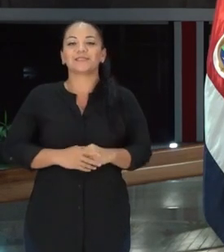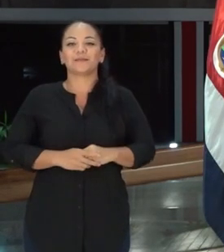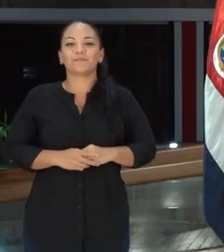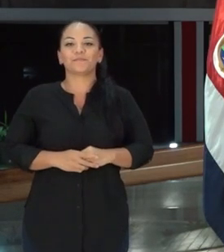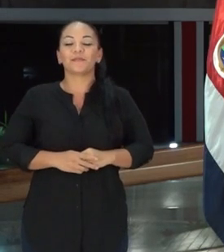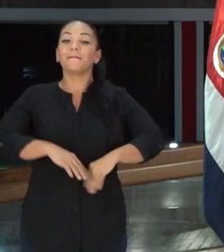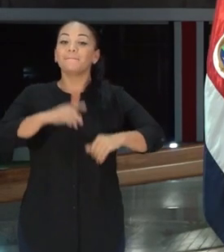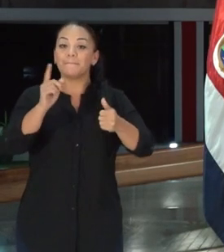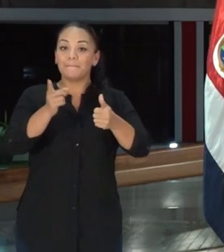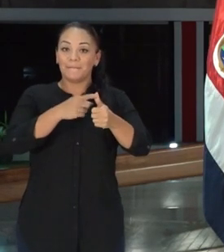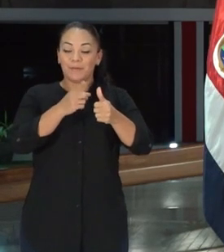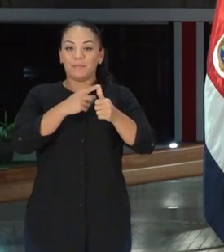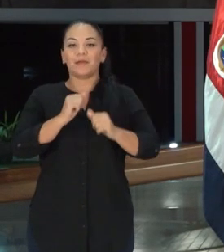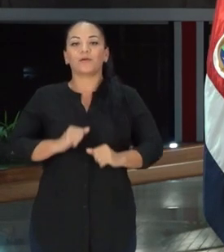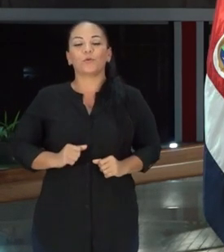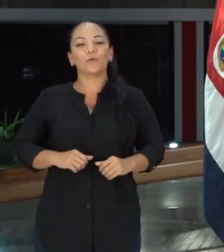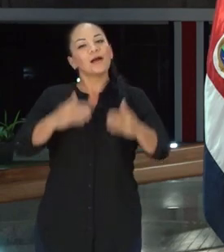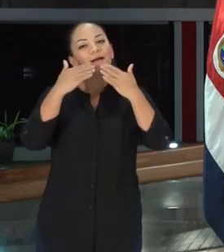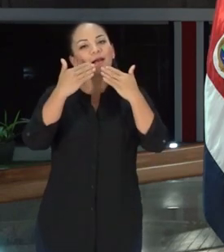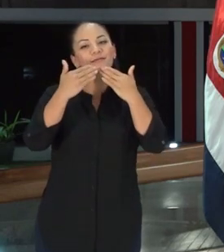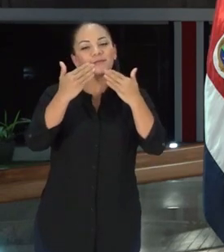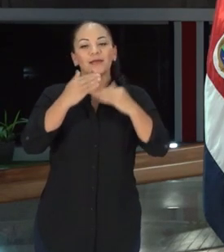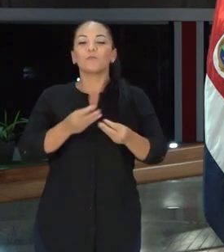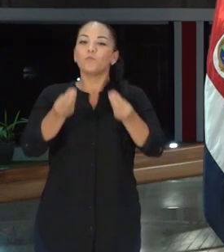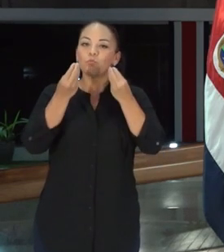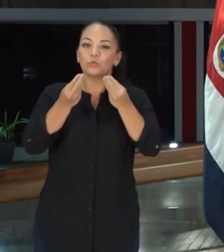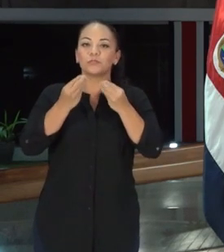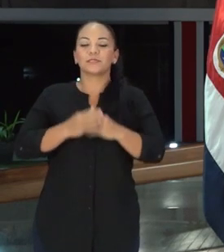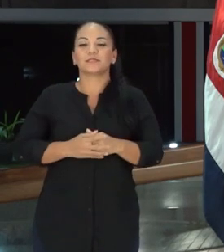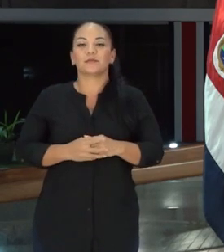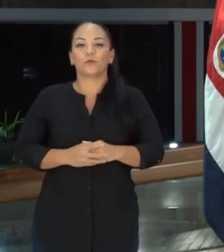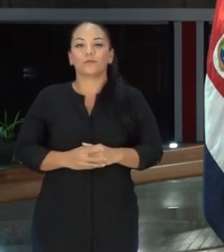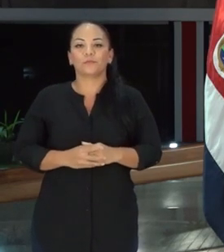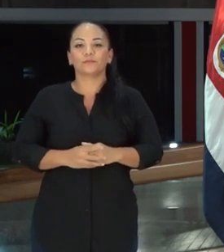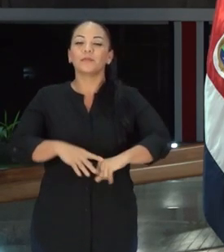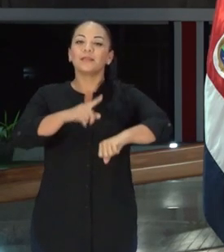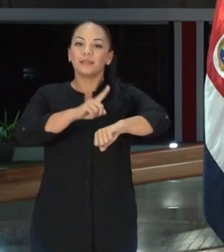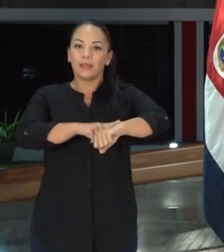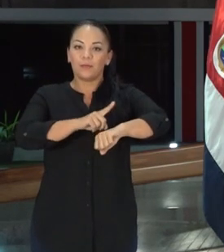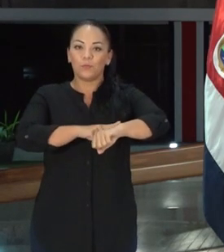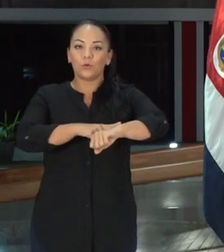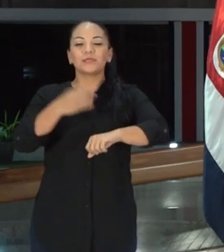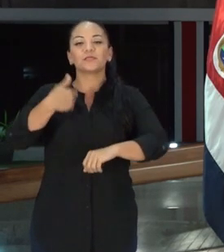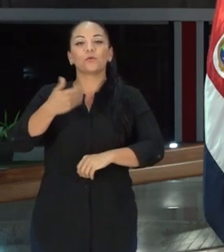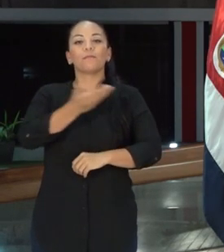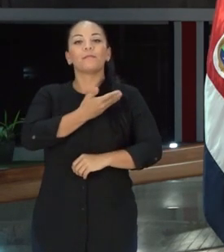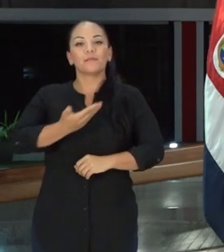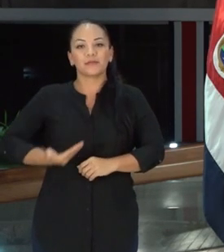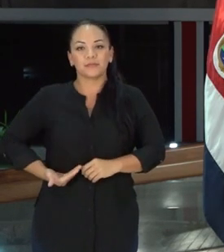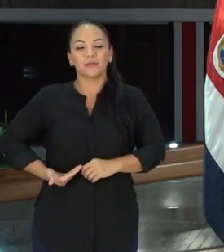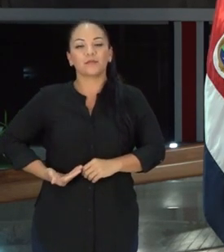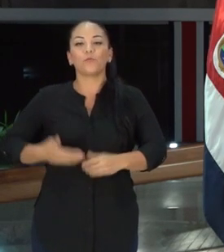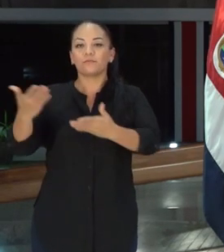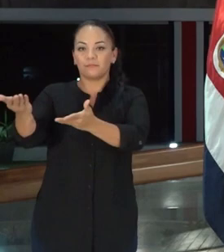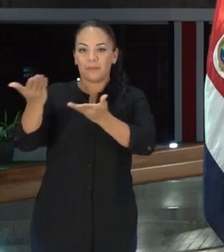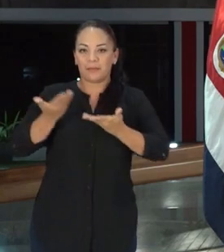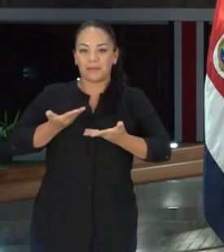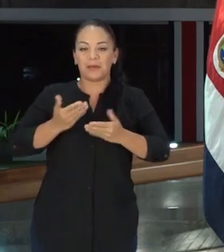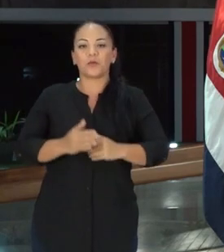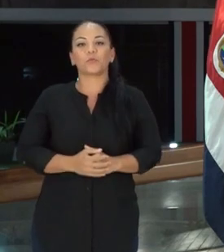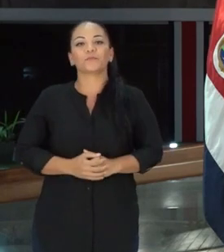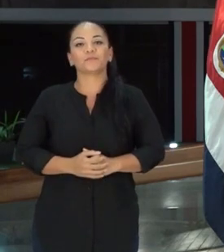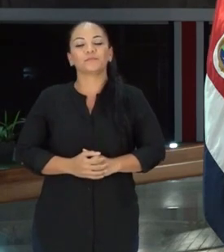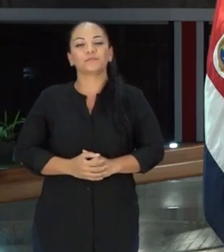Quiero en primer término agradecer muchísimo el tiempo que el señor presidente me ha dedicado